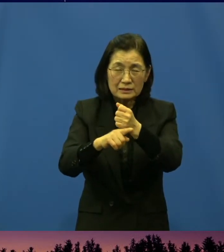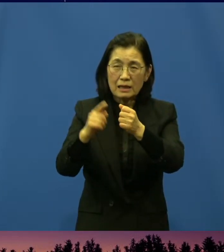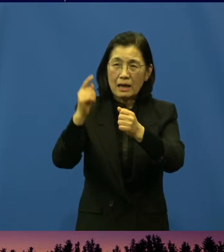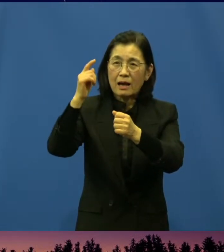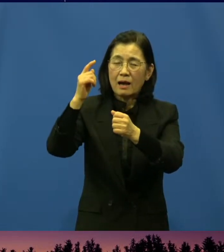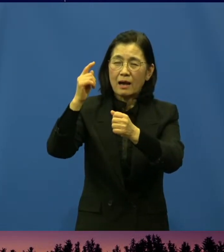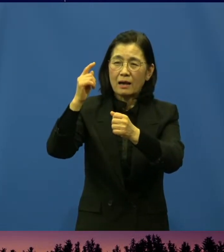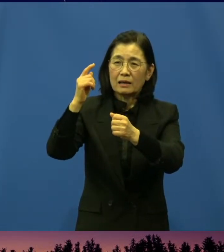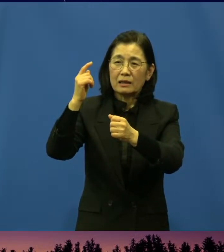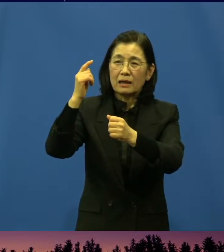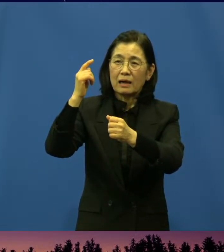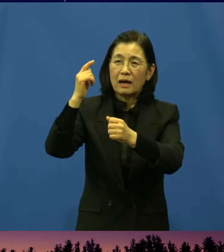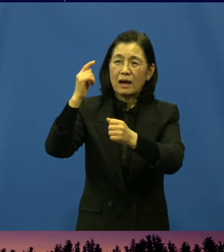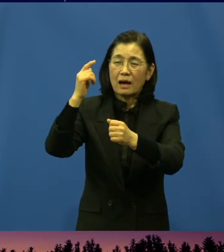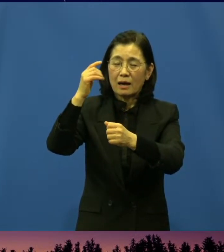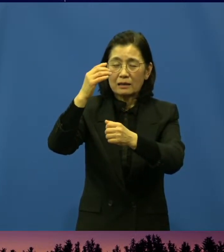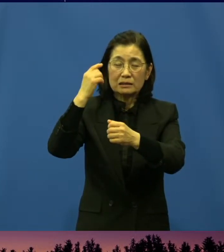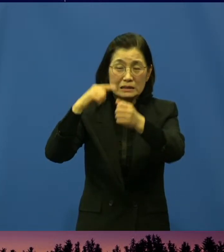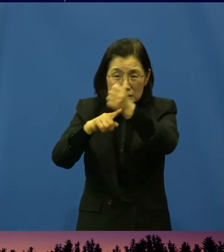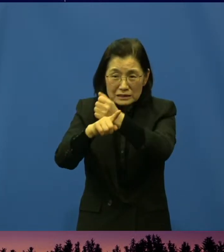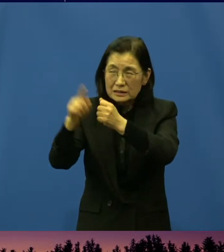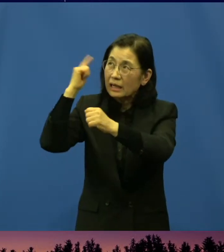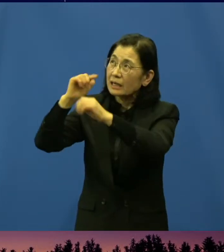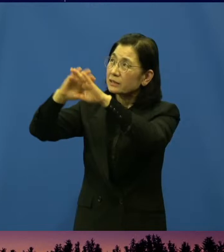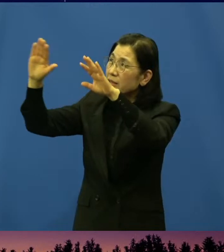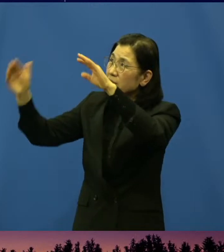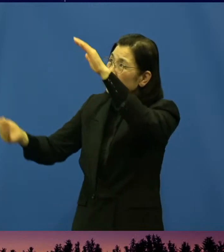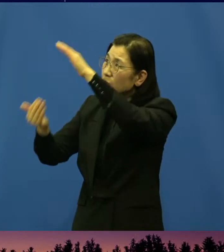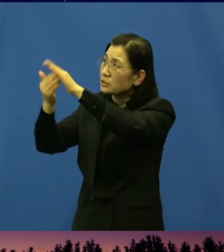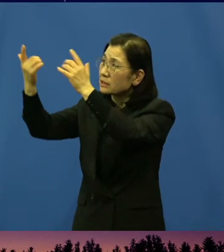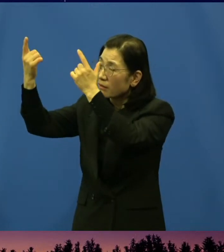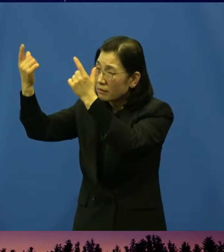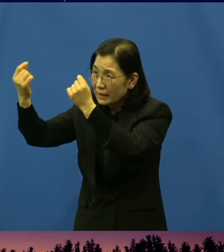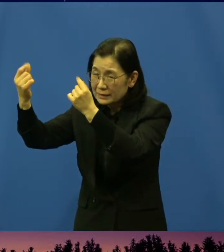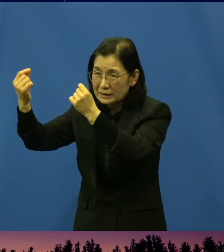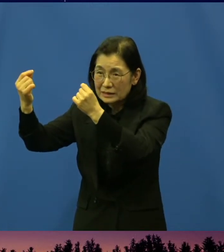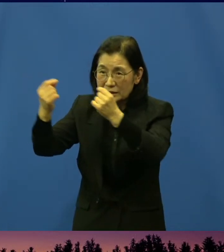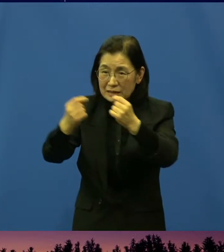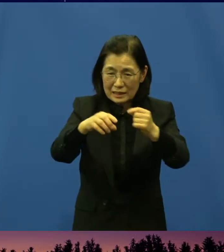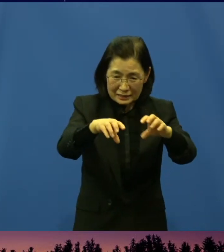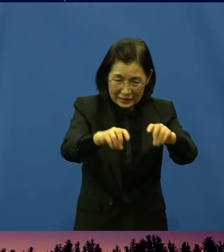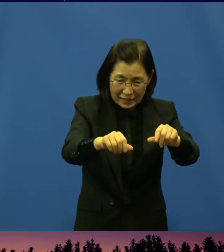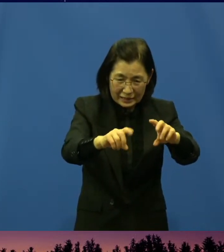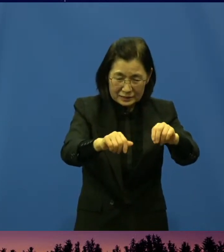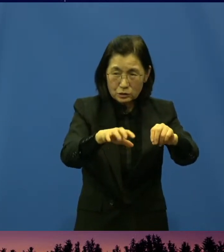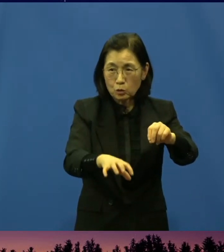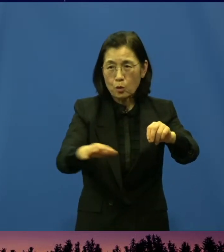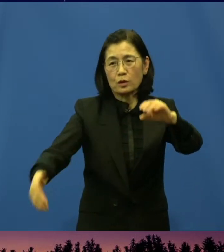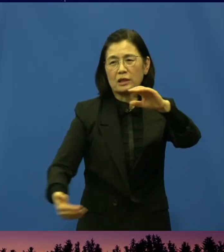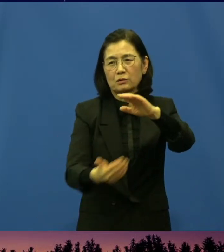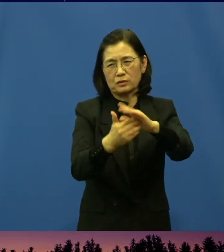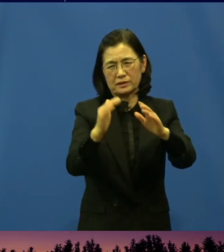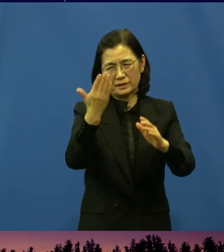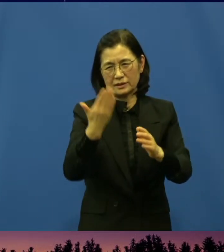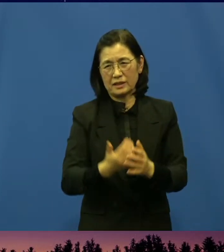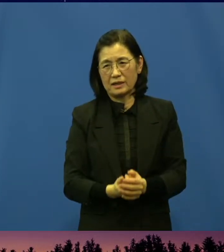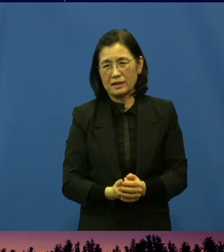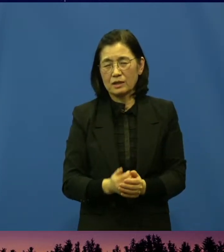이루어진 것처럼 땅에서도 이루어진다. 그래서 우리의 기도는 언제나 하나님의 뜻을 향해 있어야